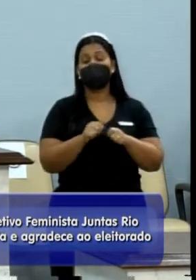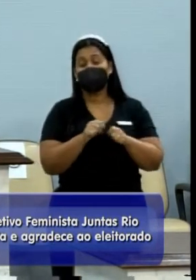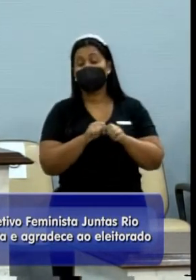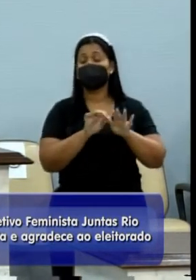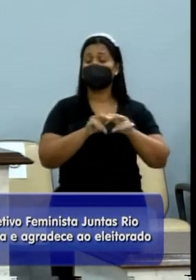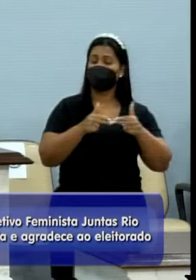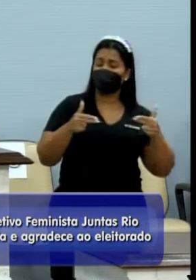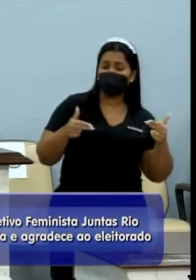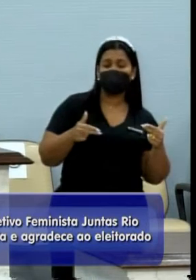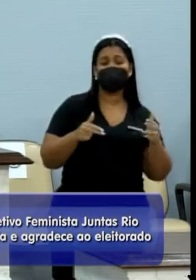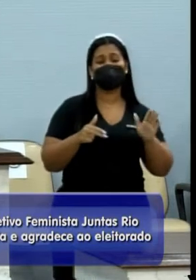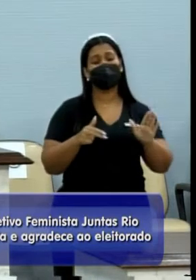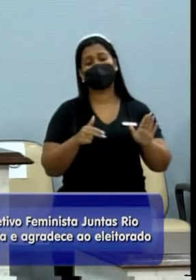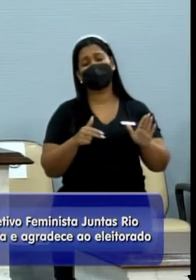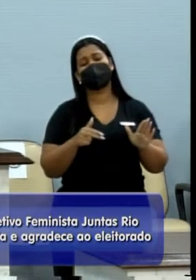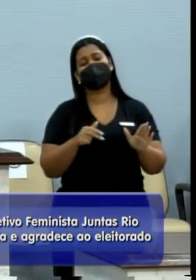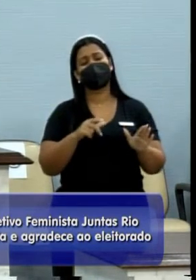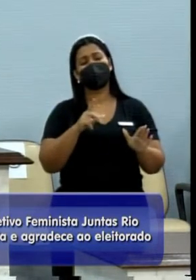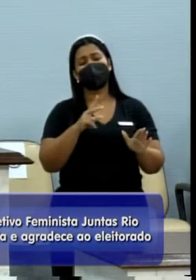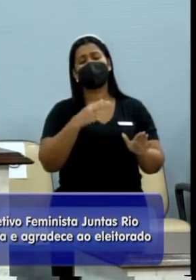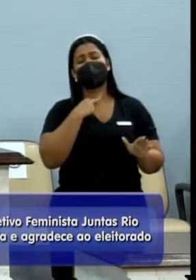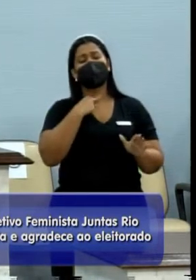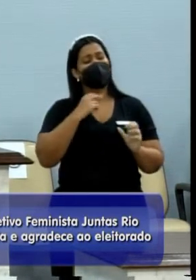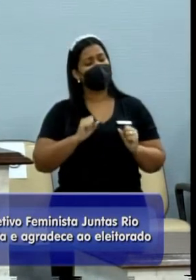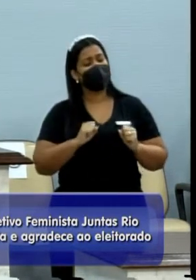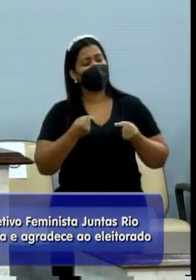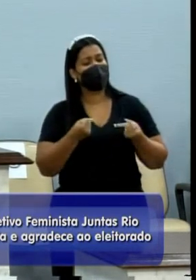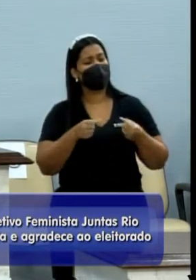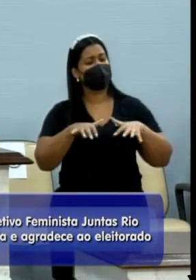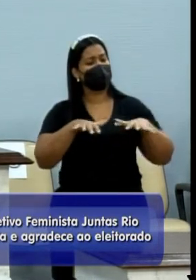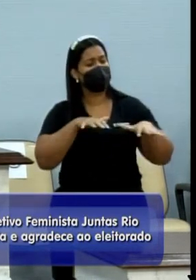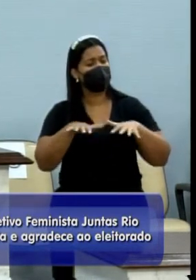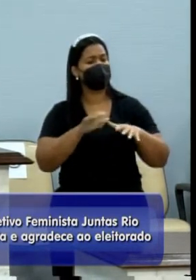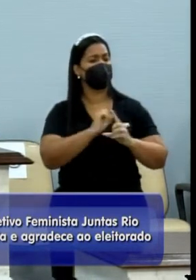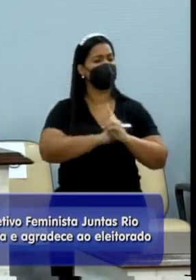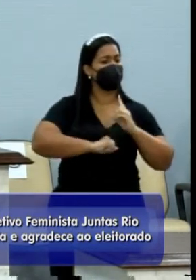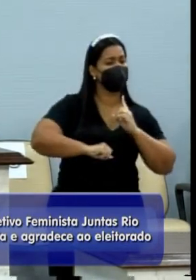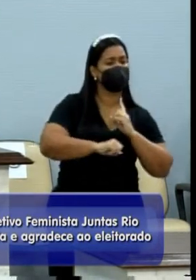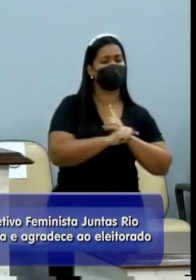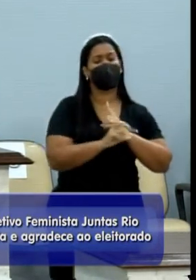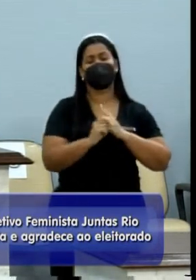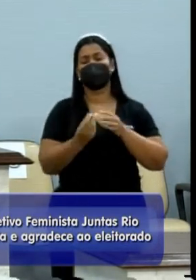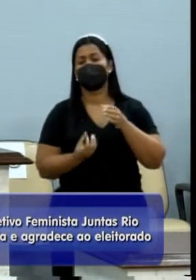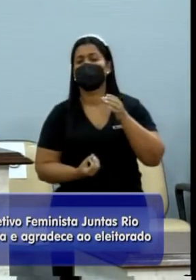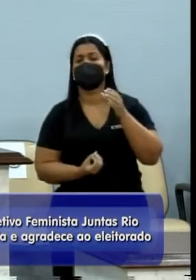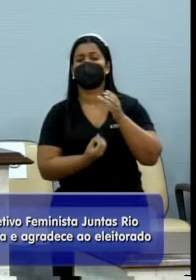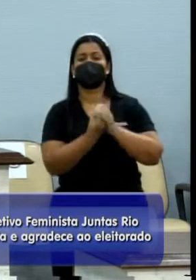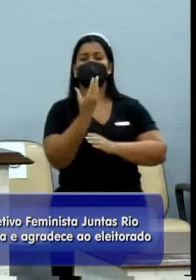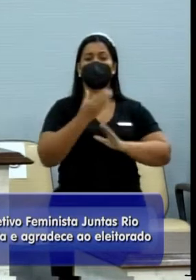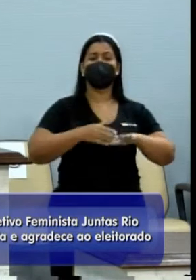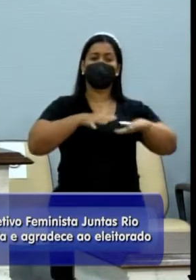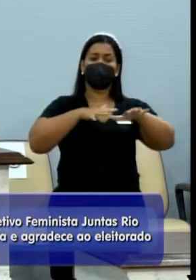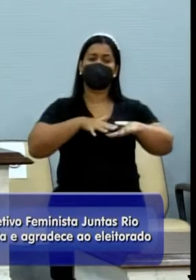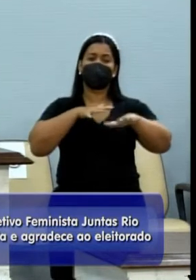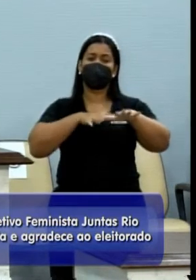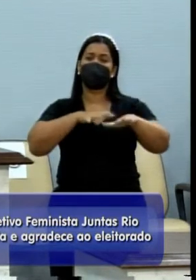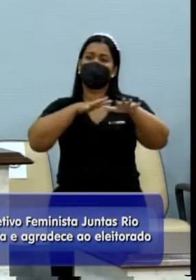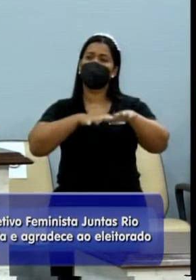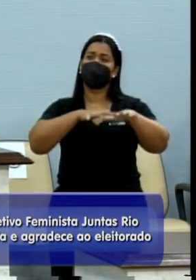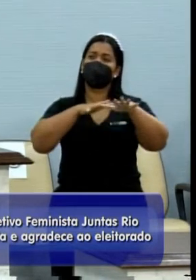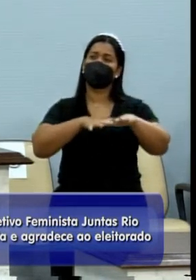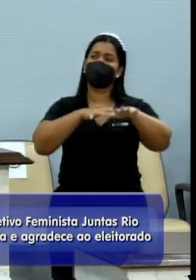aí para que não se venha com força os movimentos sociais, vamos criar o plano Marshall